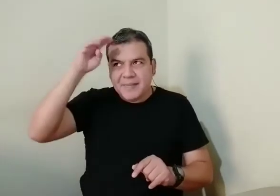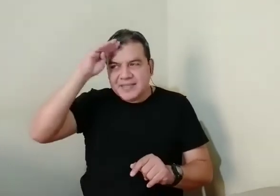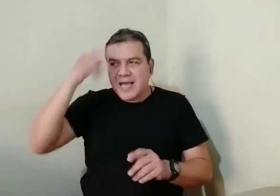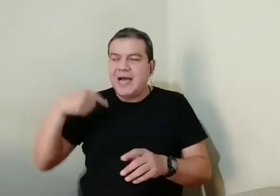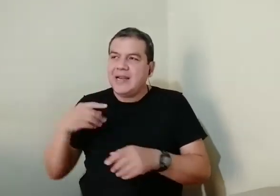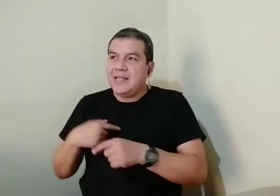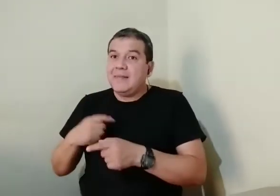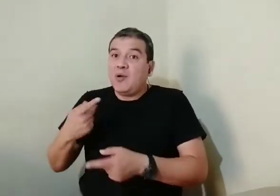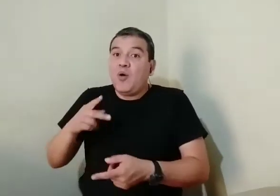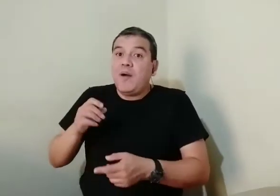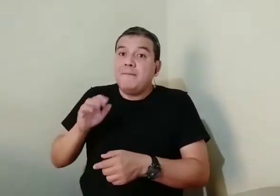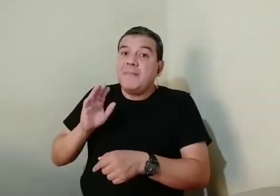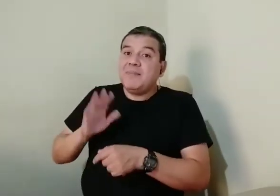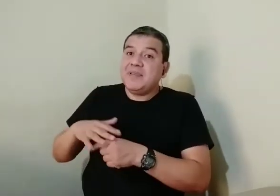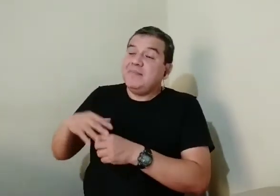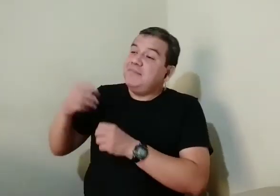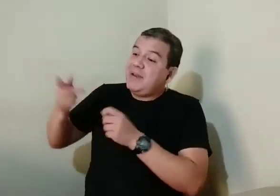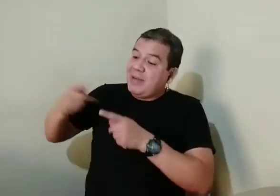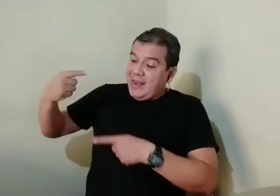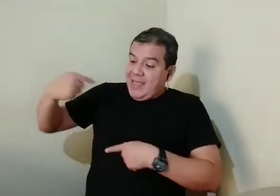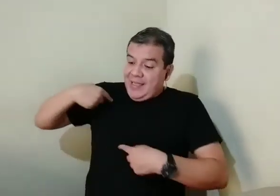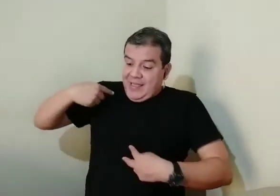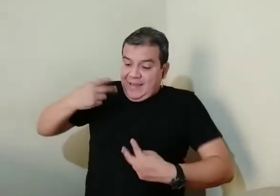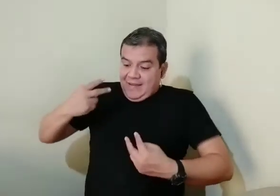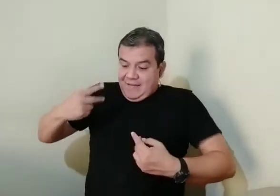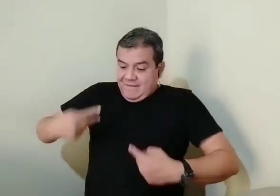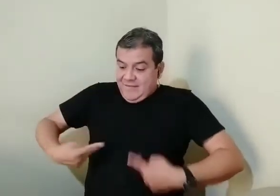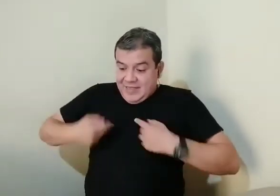para dedicarles a sus hijos.